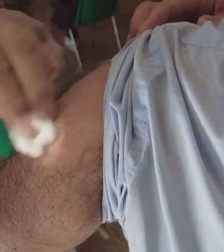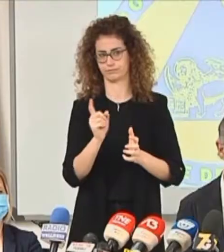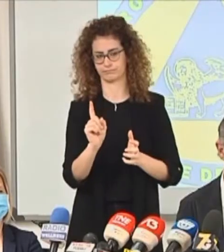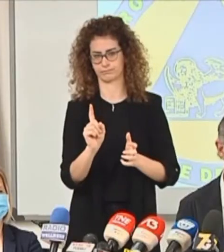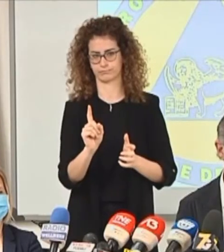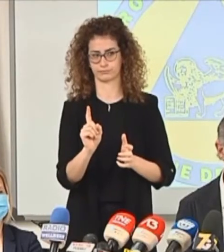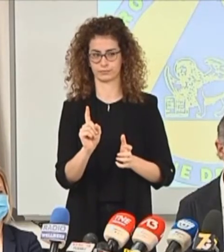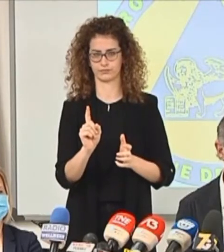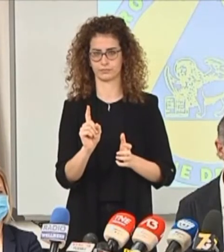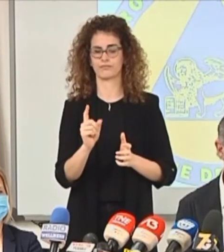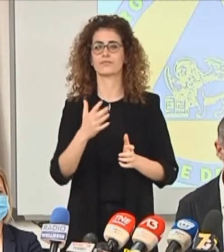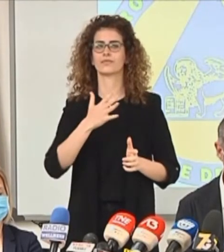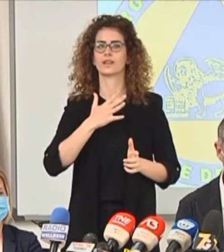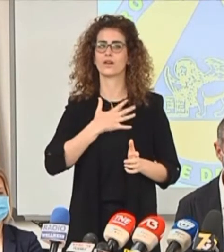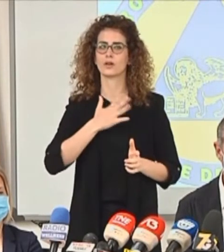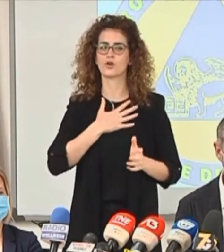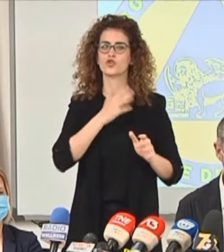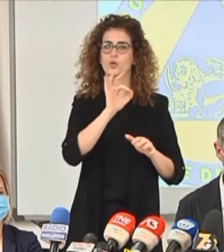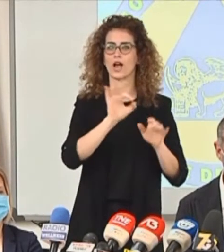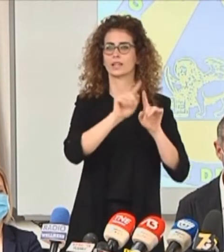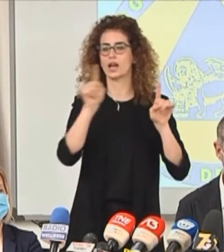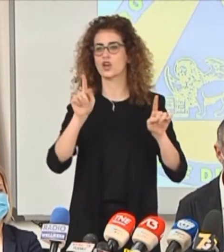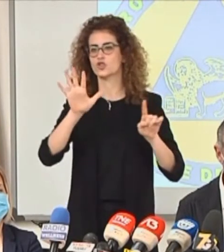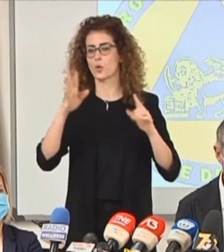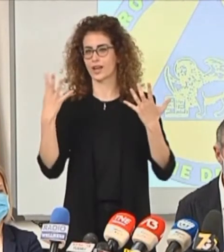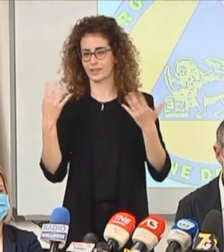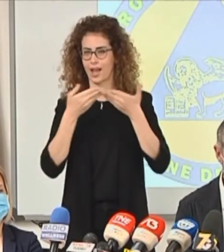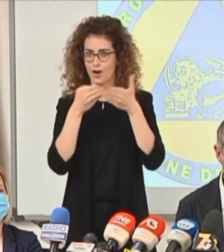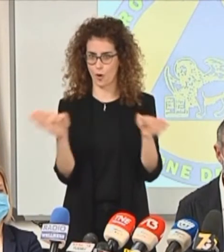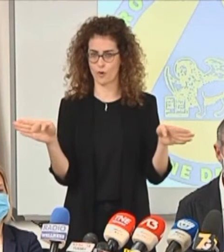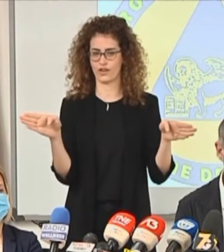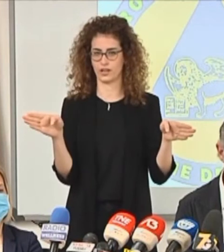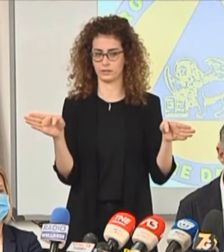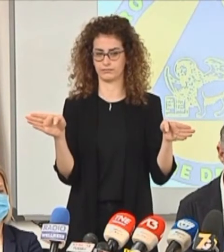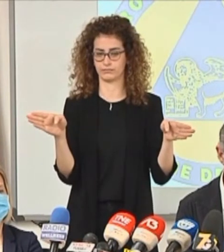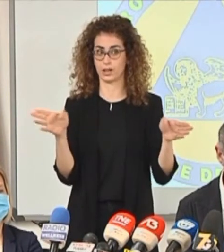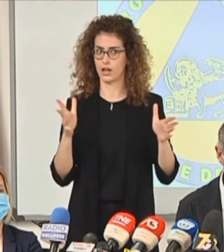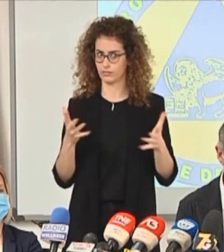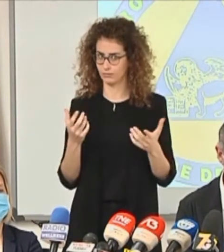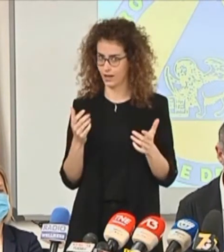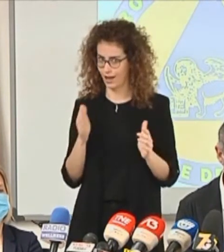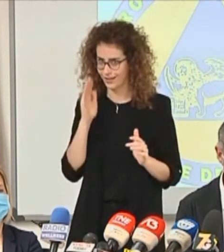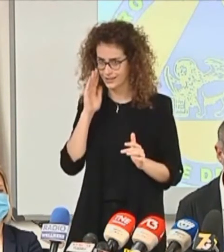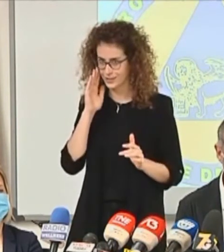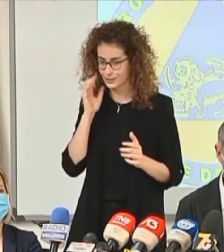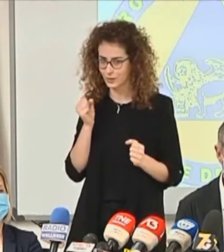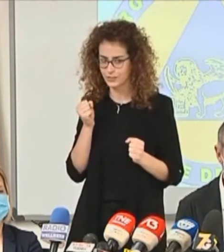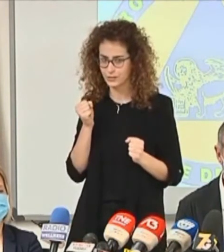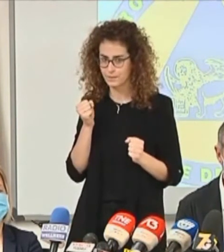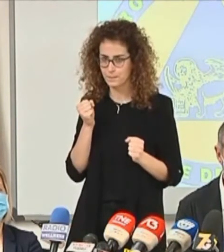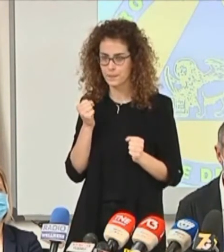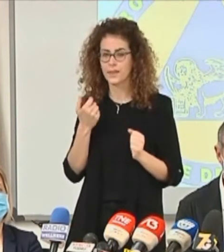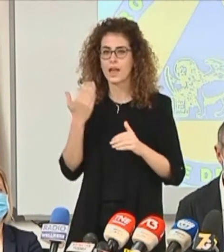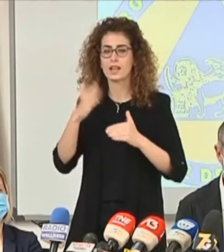d'età apriamo e 50 59 e apriamo tenetevi duri fino al 9